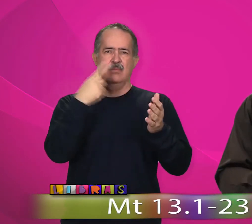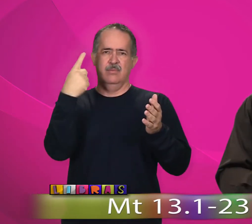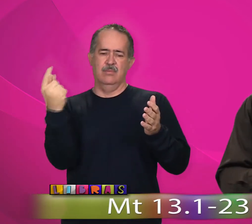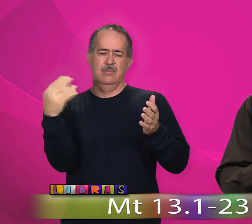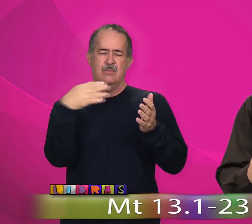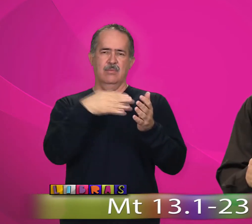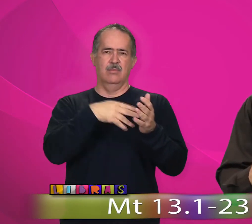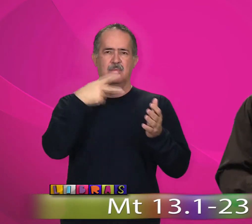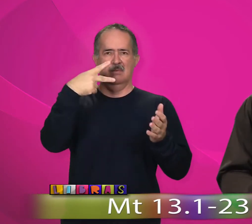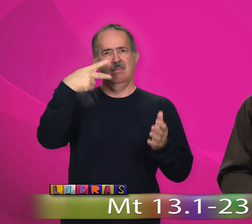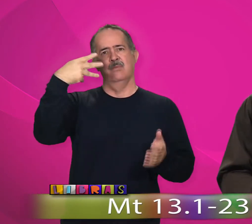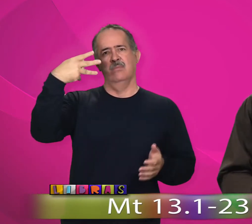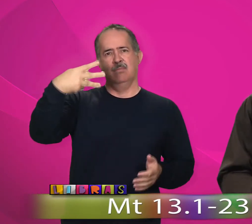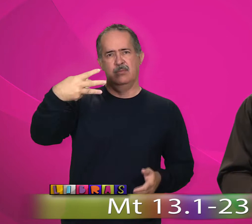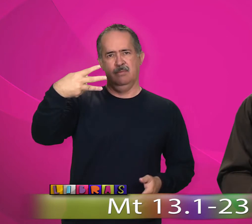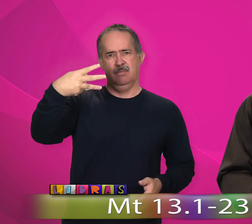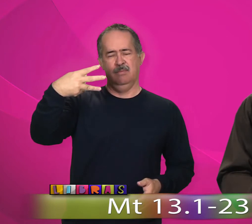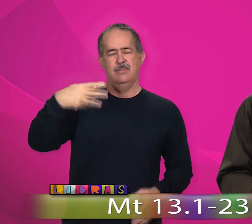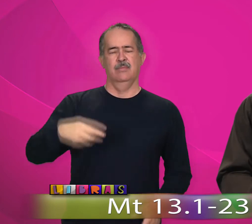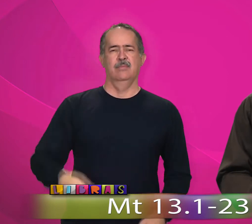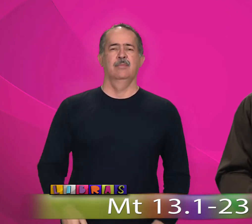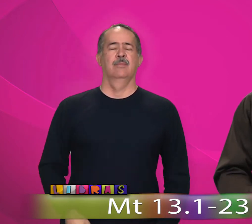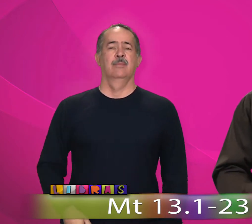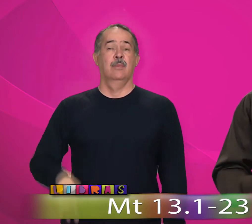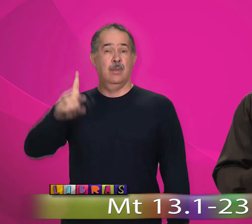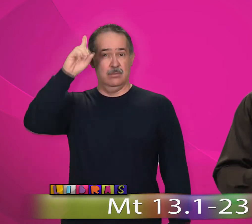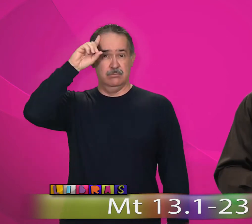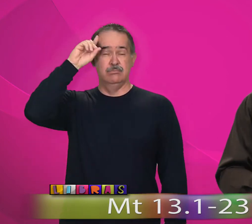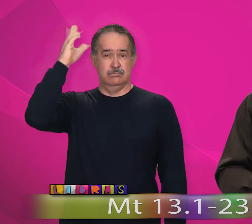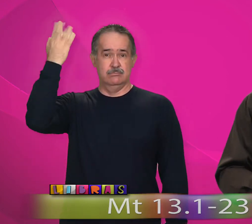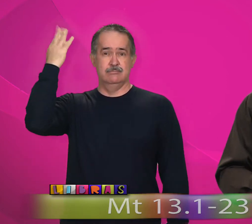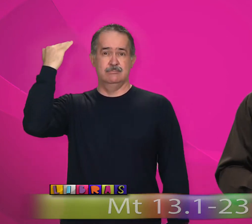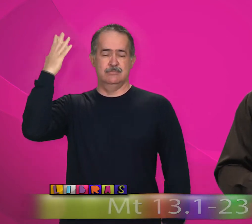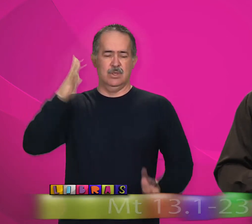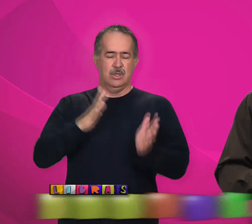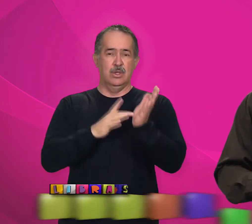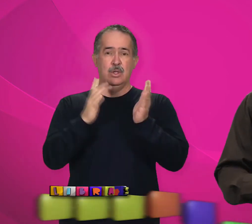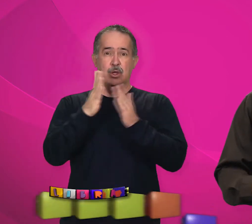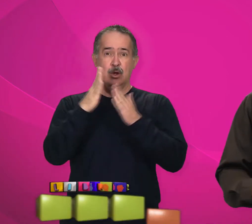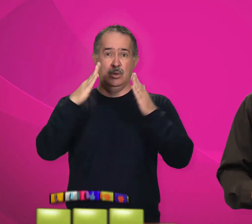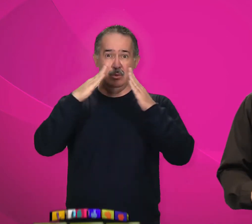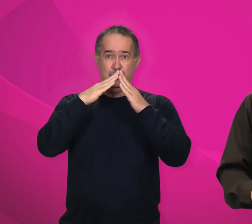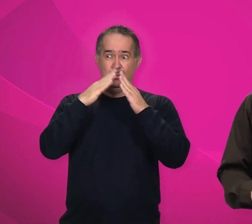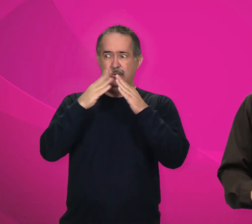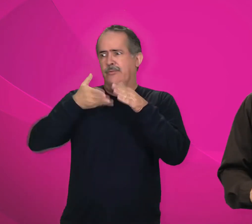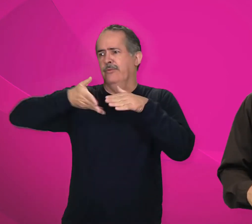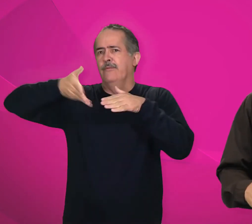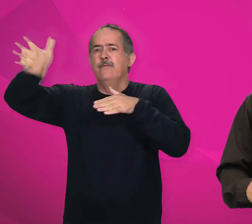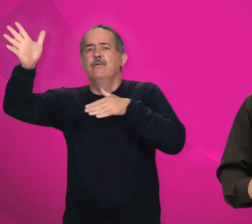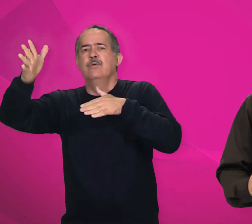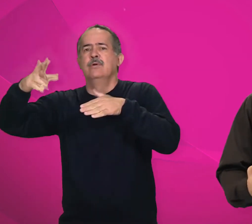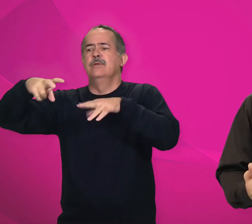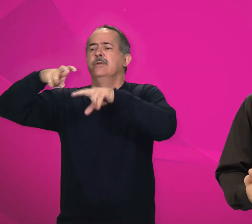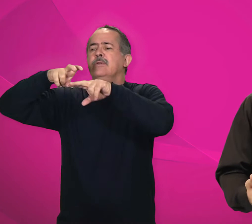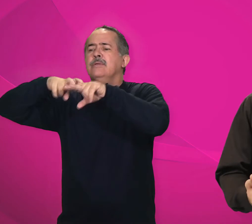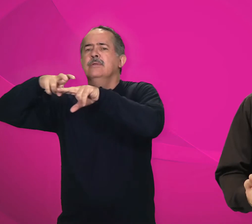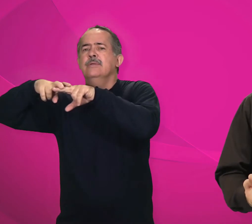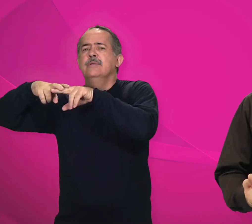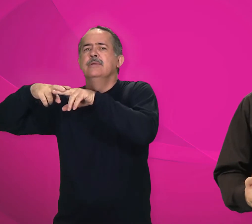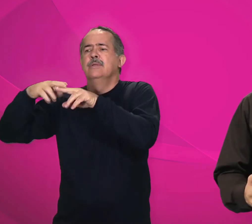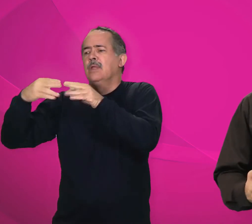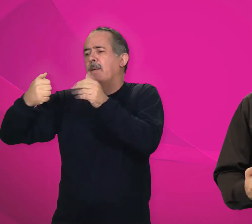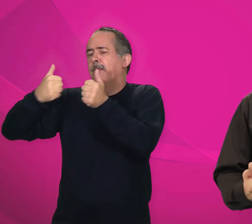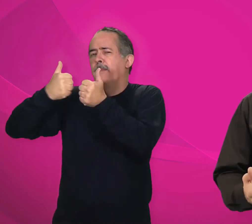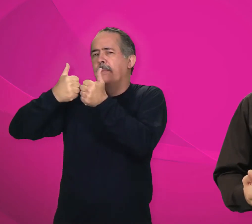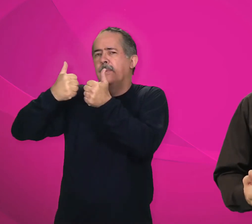de 1 a 23. Naquele dia, Jesus saiu de casa e foi